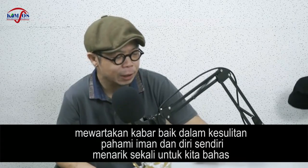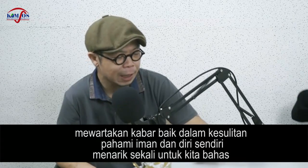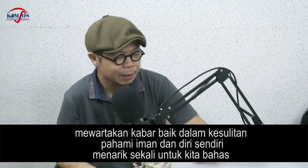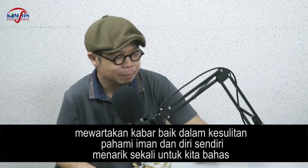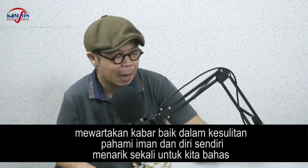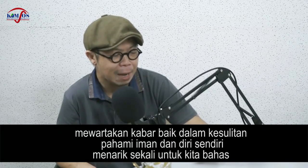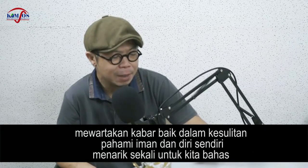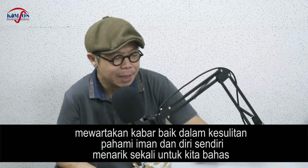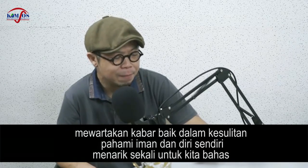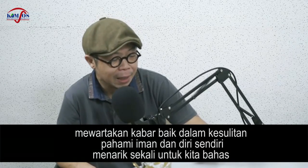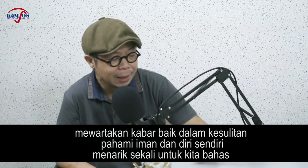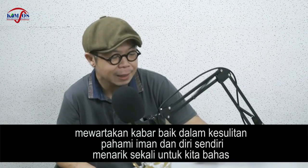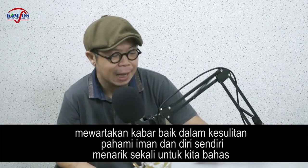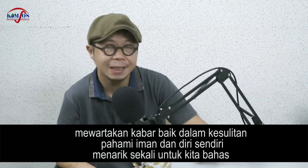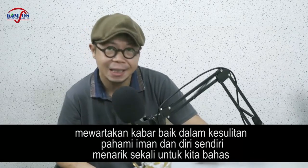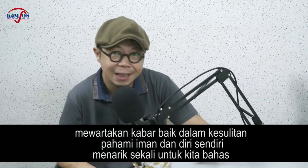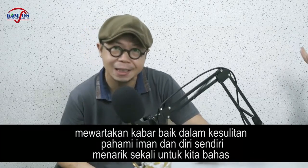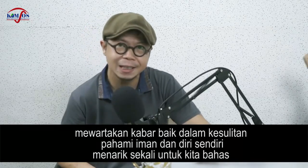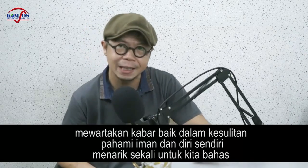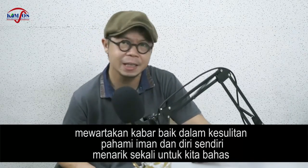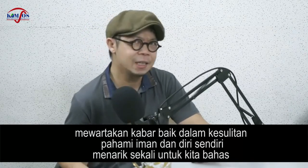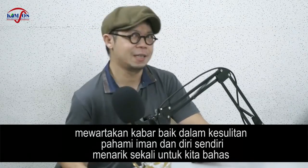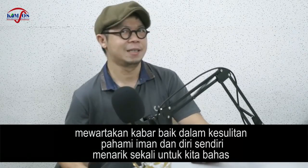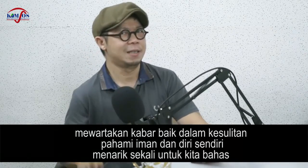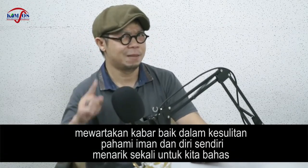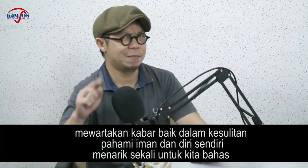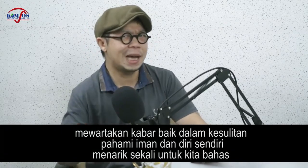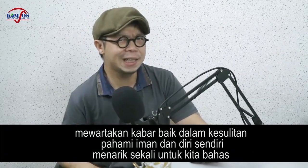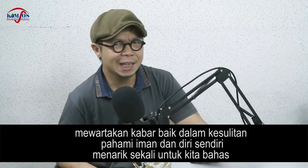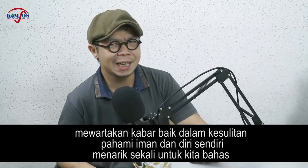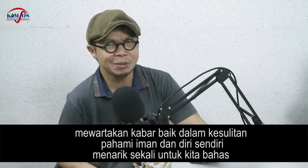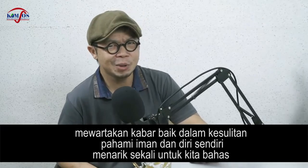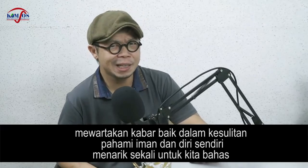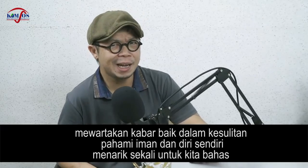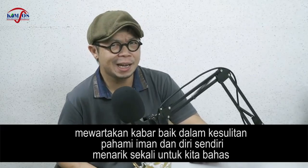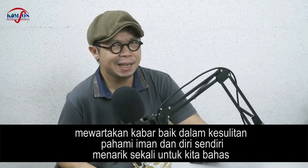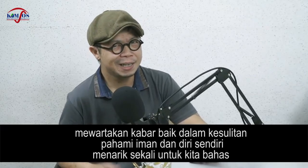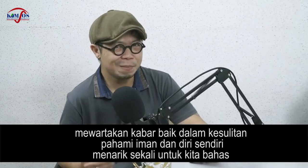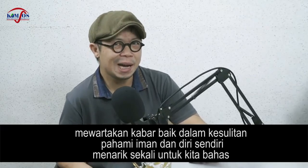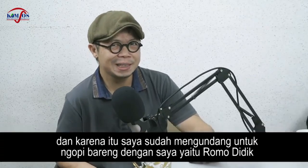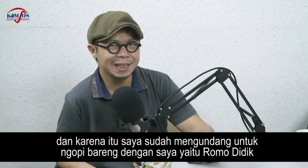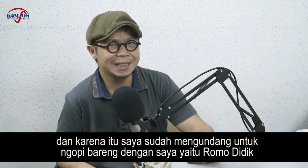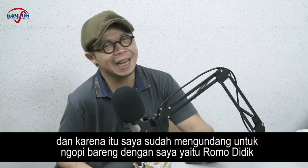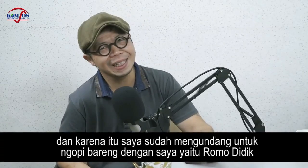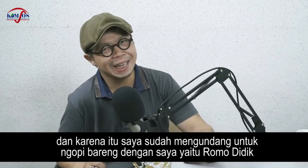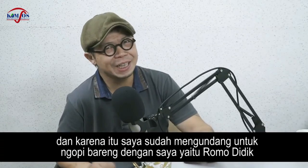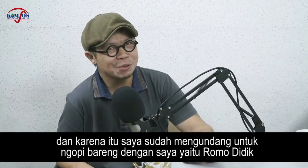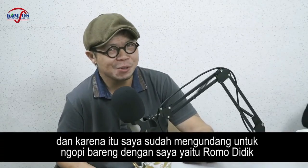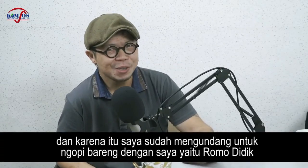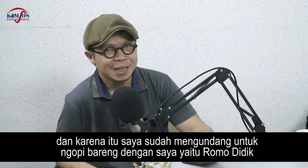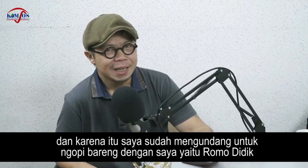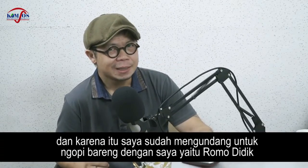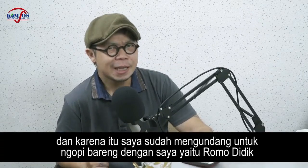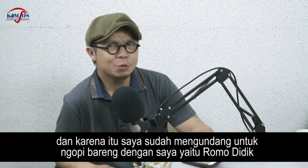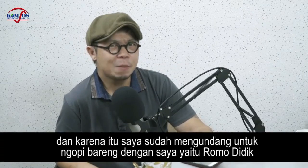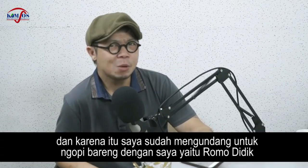kesulitan pahami iman dan diri sendiri menarik sekali untuk kita bahas ya dan karena itu